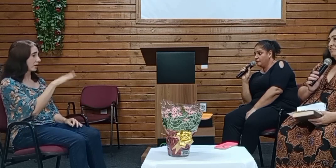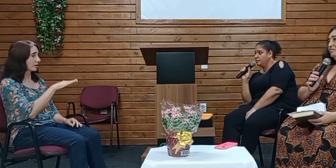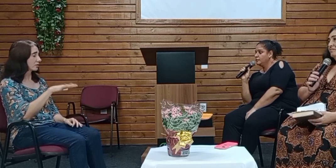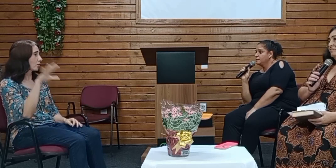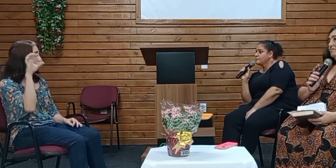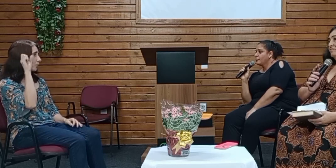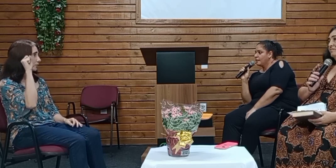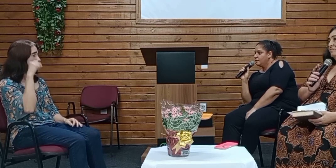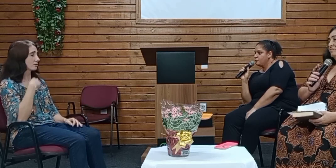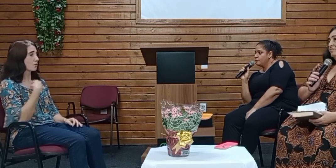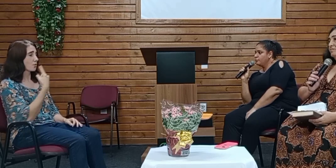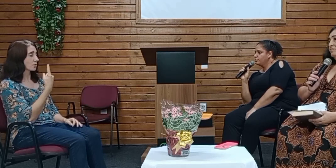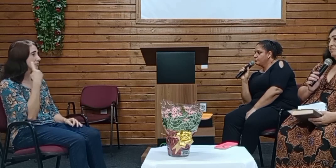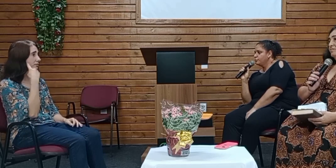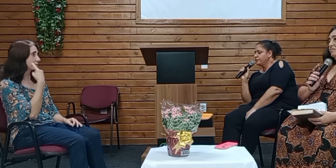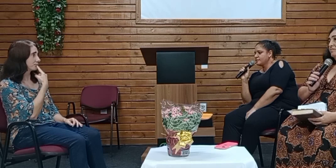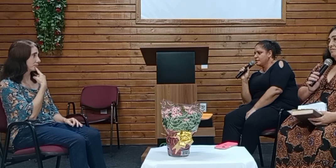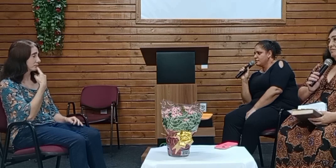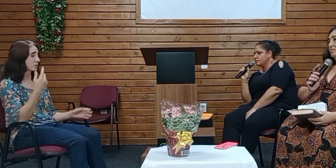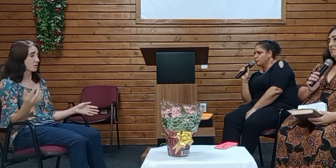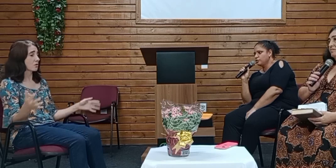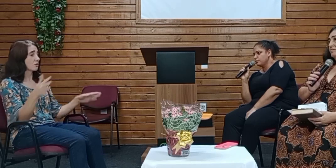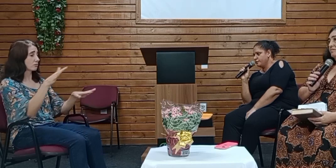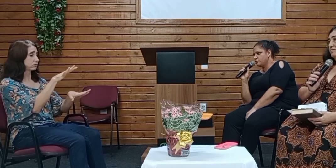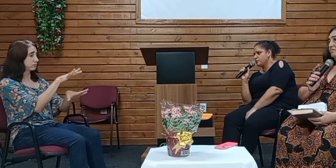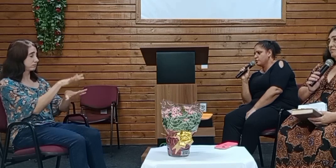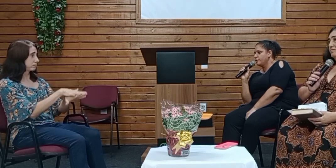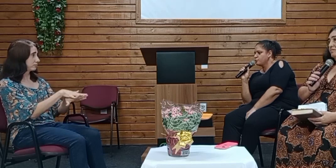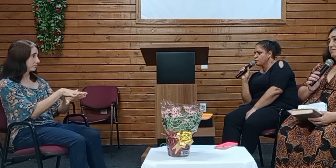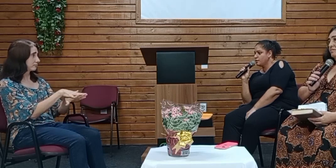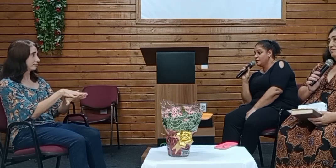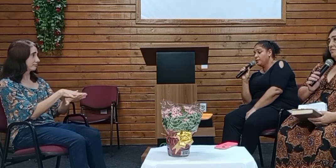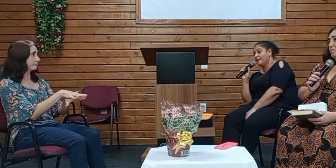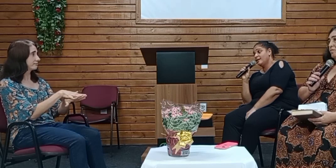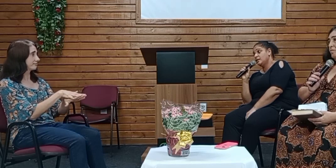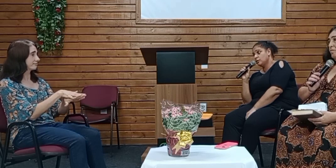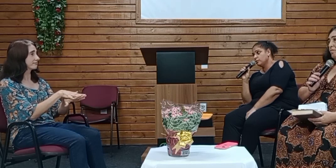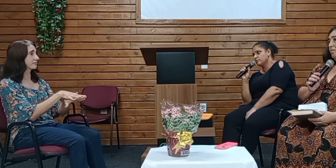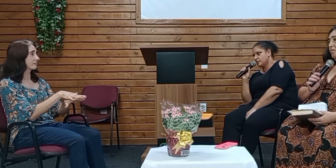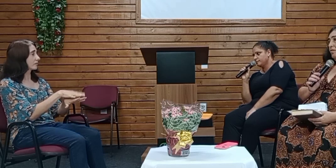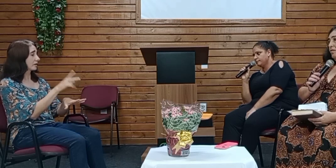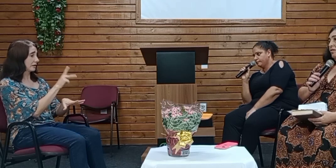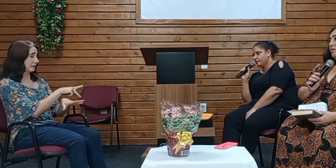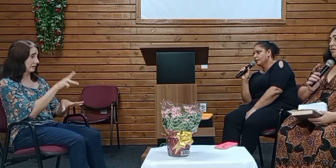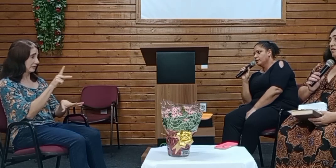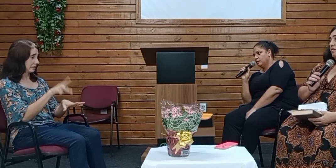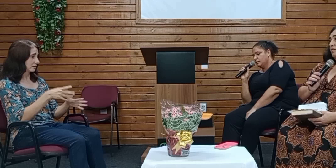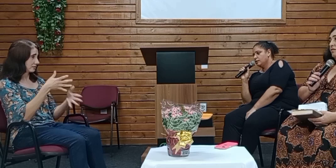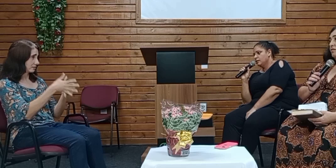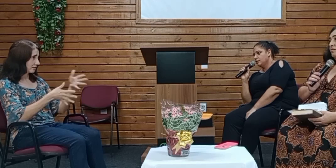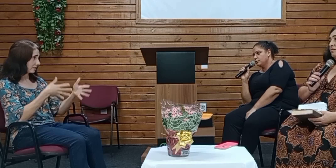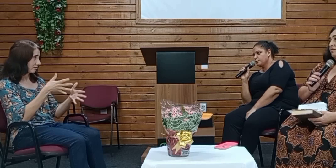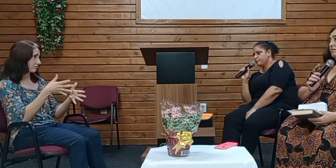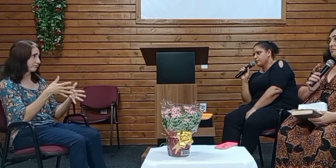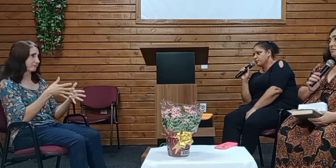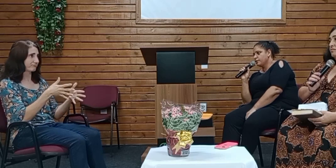né? E tinham muitas crianças, todas ouvintes e só eu surda. E eu era inclusa.